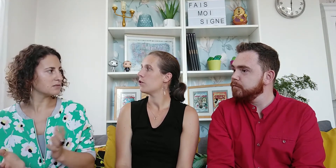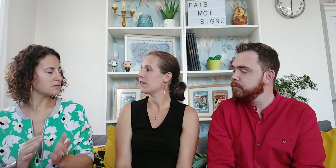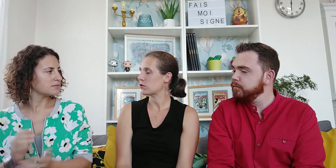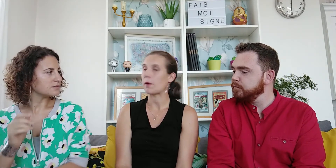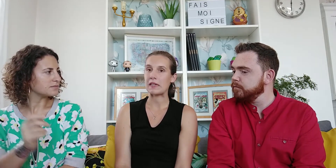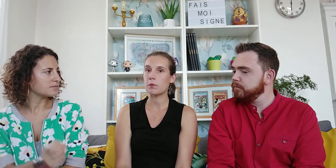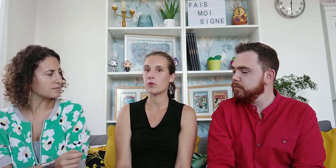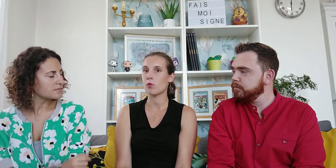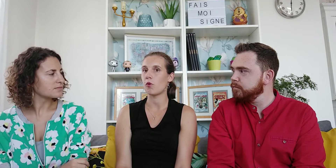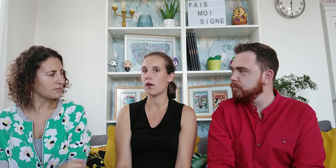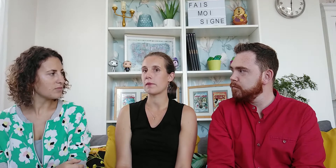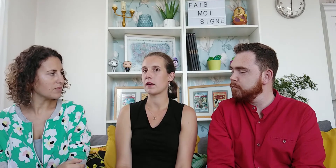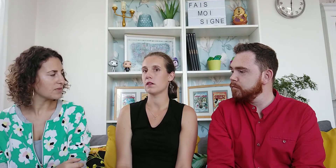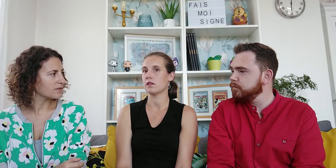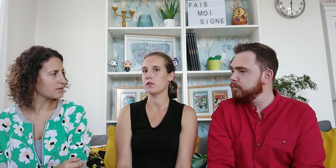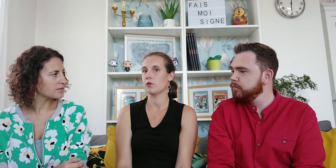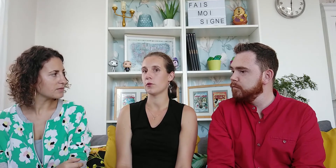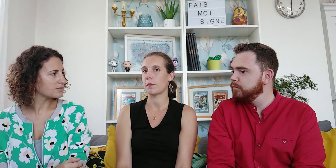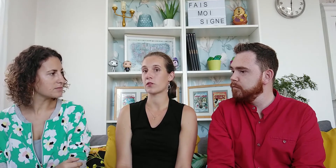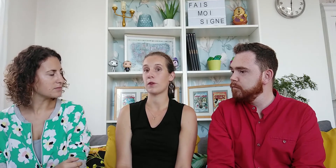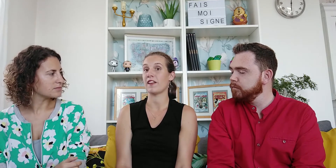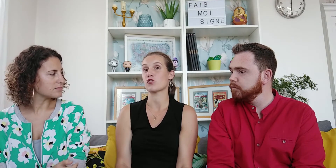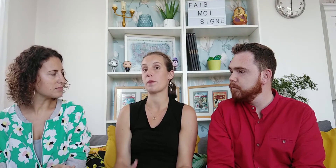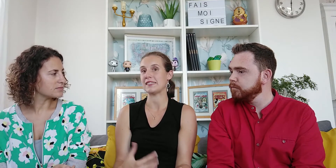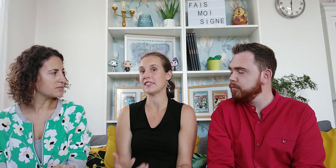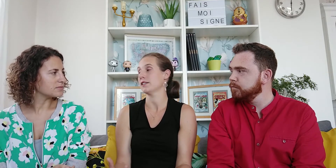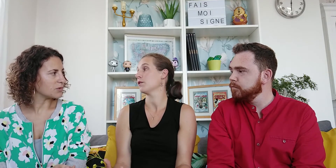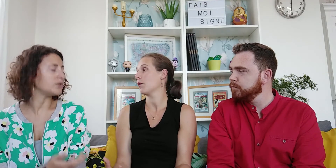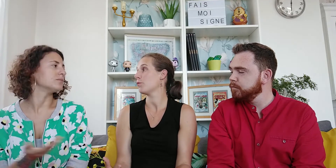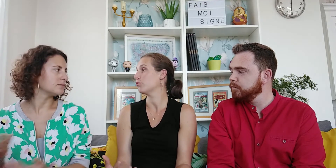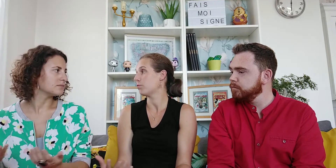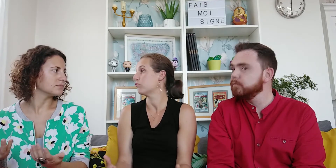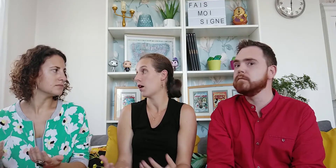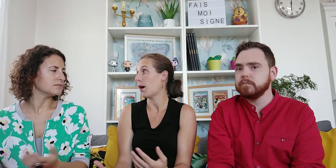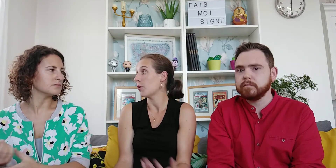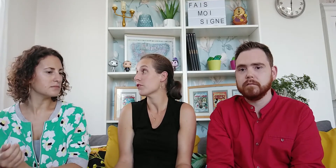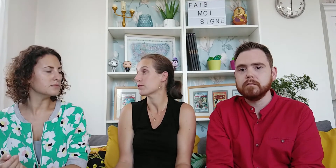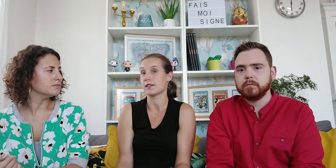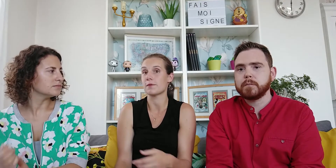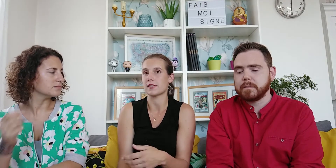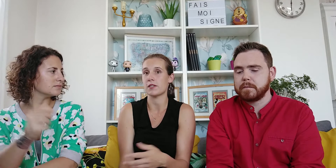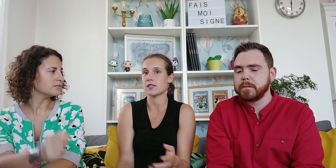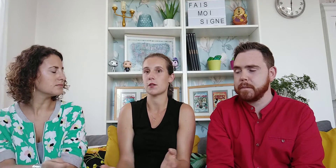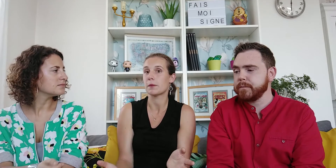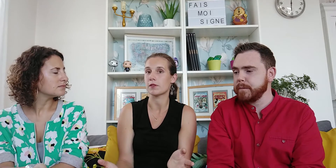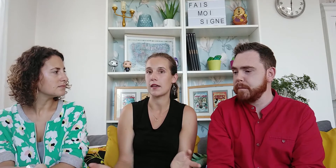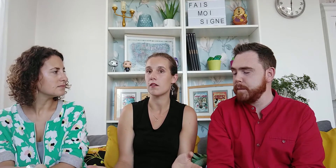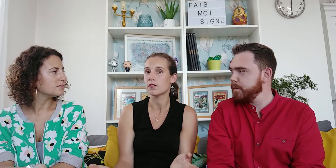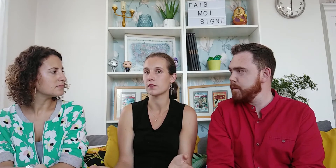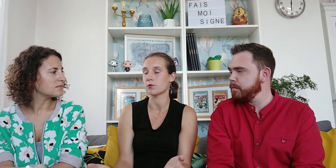fait, ils ont appris en même temps que moi, parce que moi, il fallait que je pratique pour pouvoir apprendre. C'est comme ça que ça marche, c'est comme n'importe quelle langue, si on ne